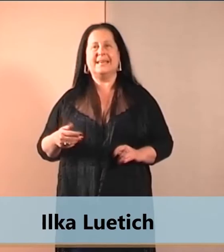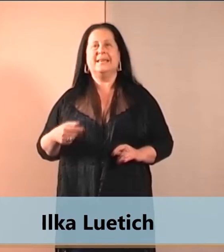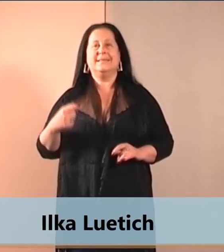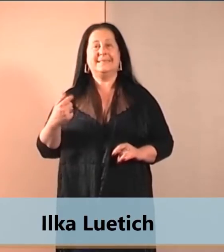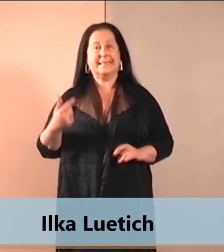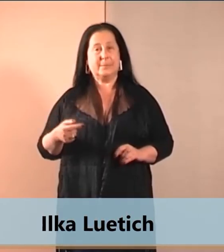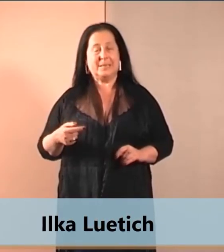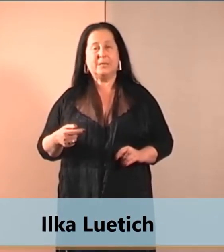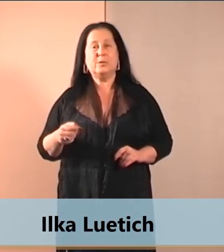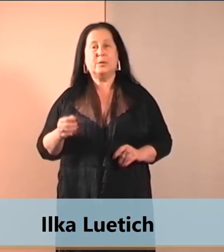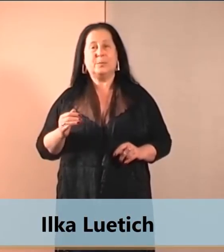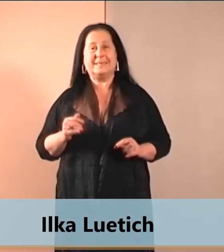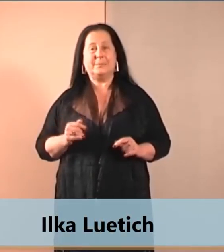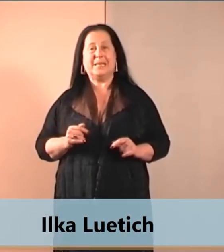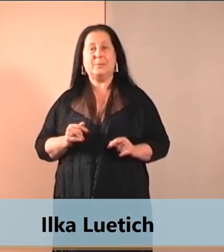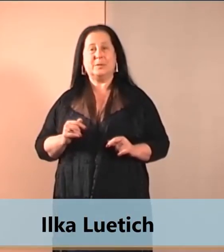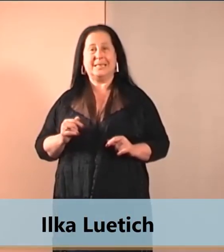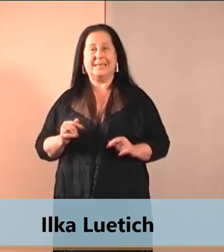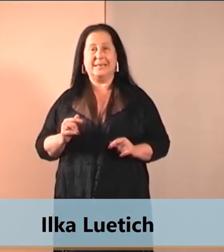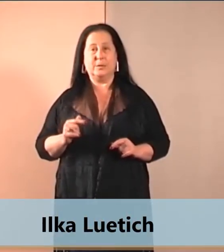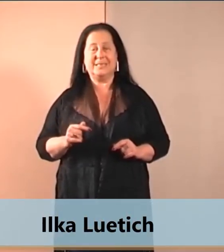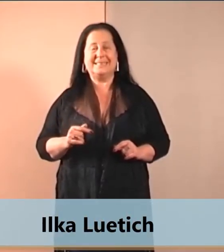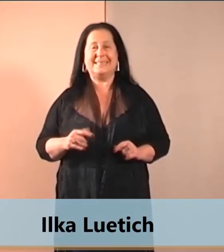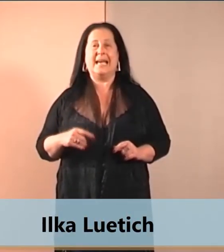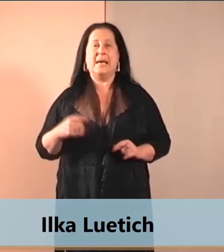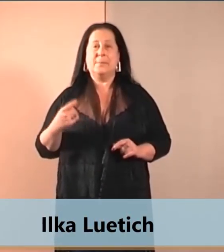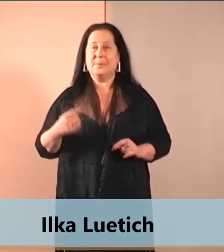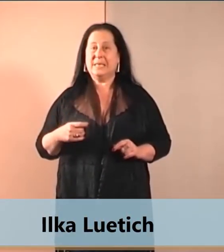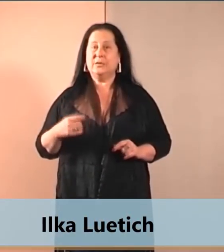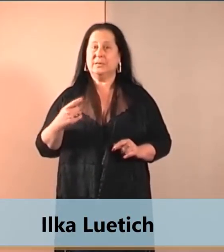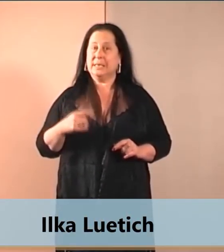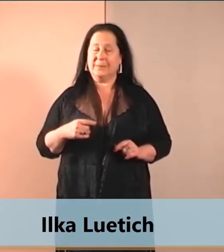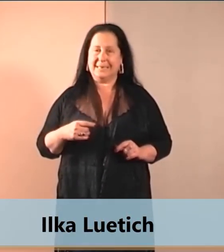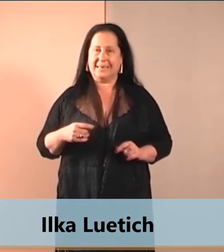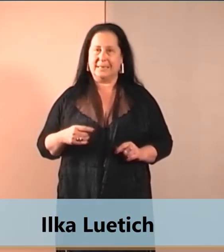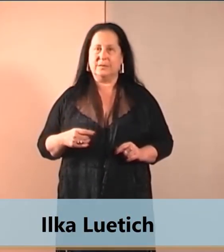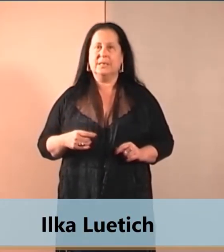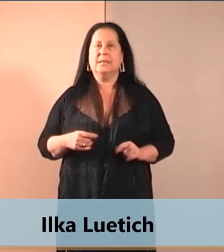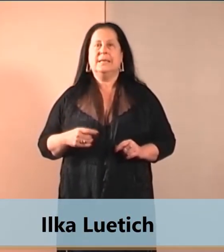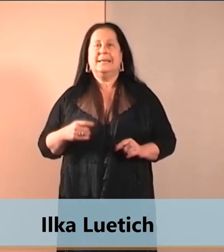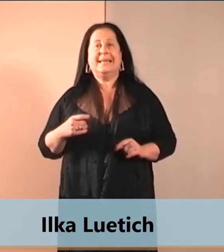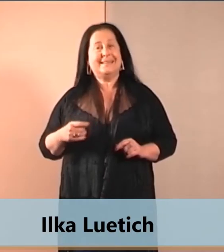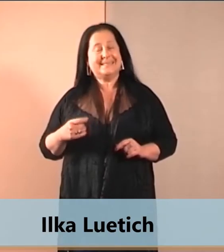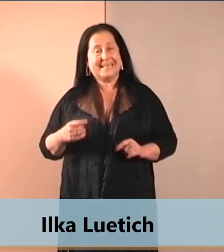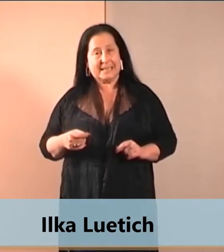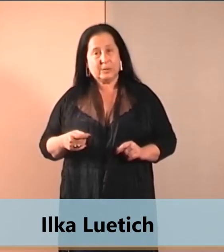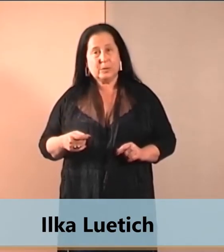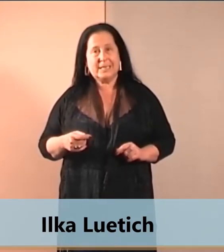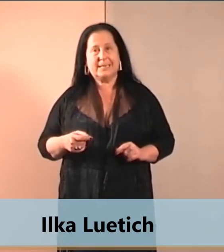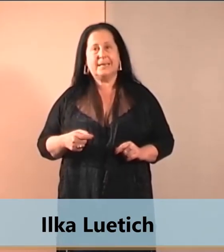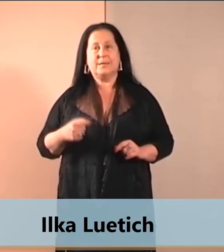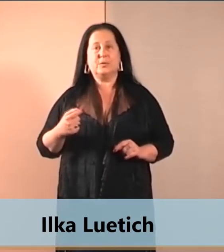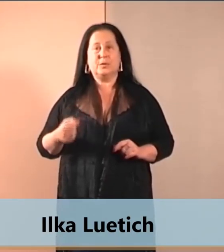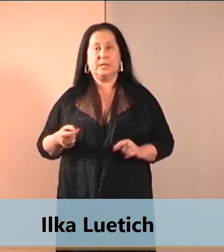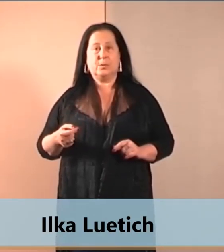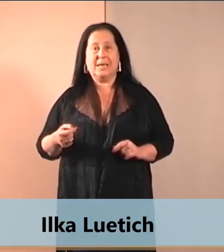Y se replicó en los principales portales de noticia Vino del Vaticano La Iglesia Católica, en su circular